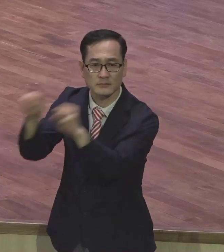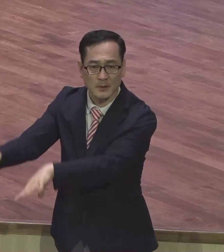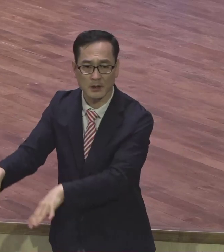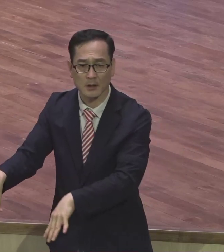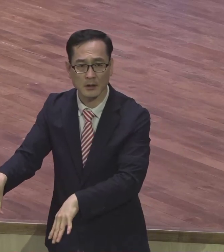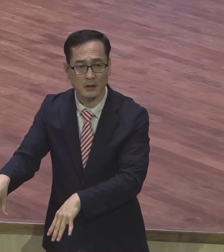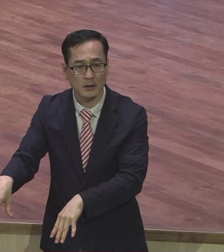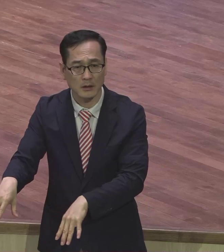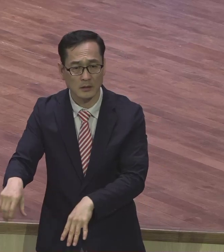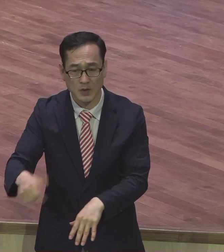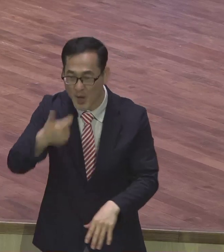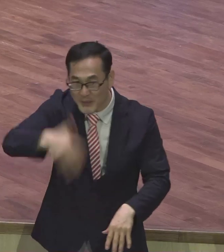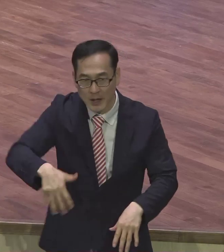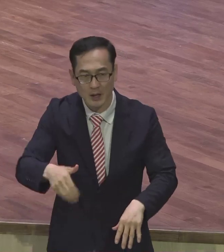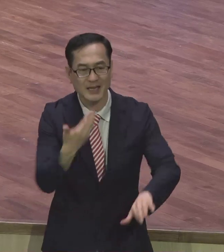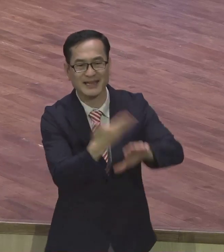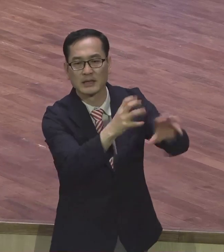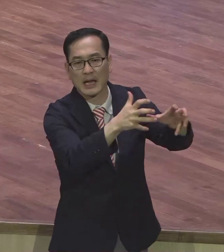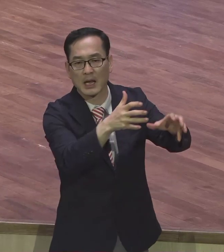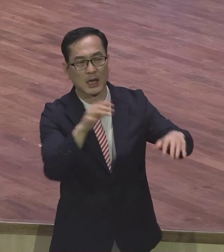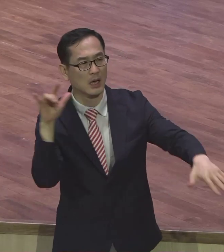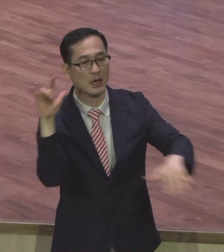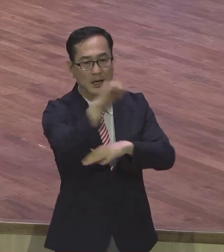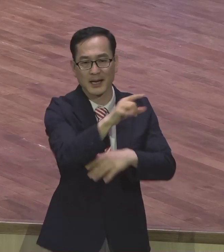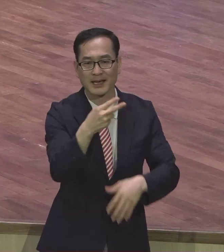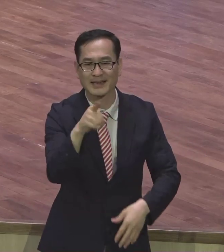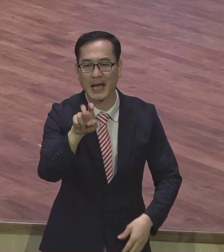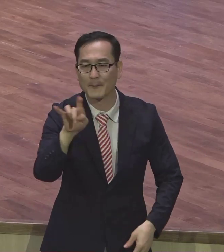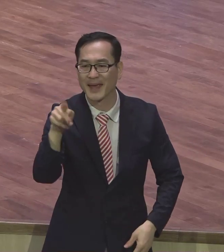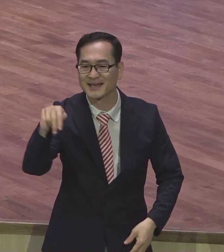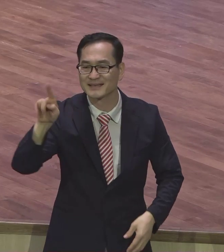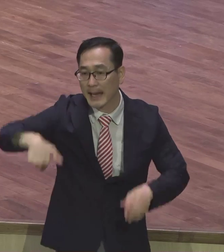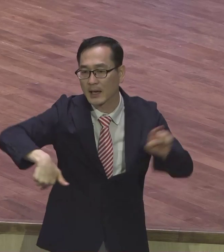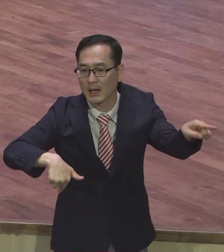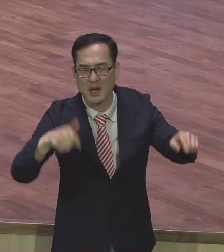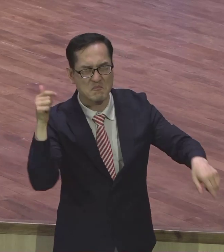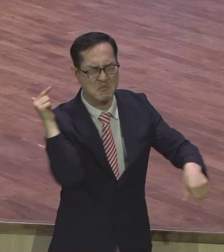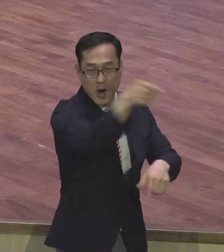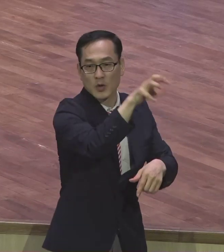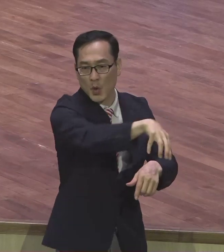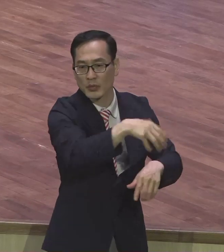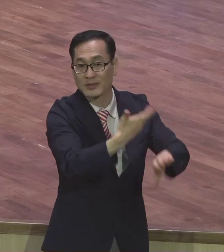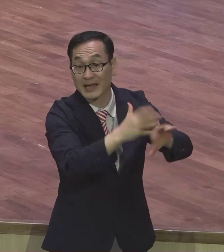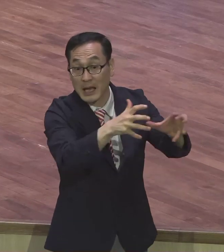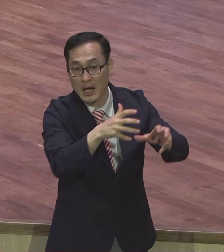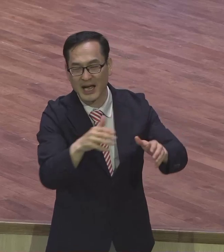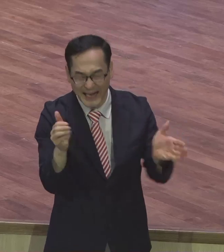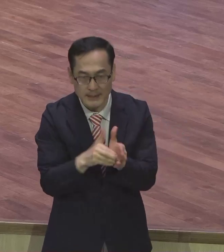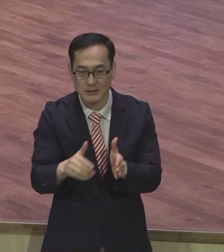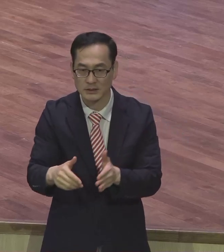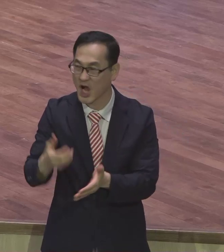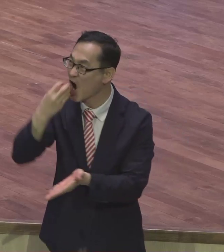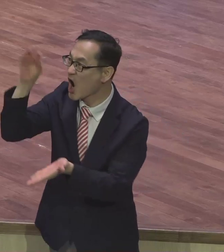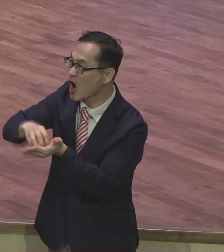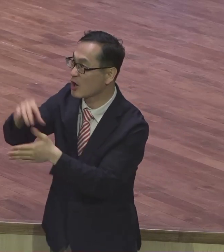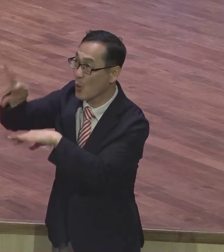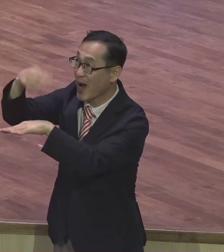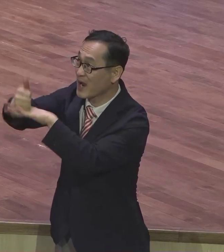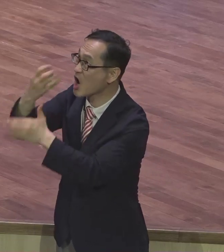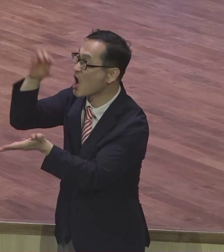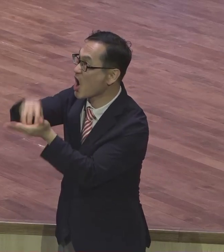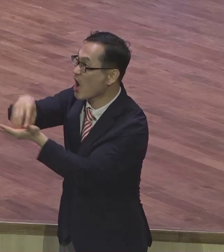원전까지 가가지고 돌아다니면서 예수 믿는 사람을 잡을 정도로 열심의 특심이었어요 그런데